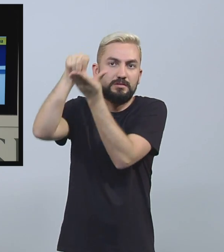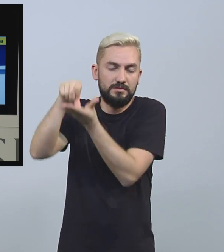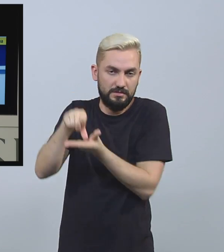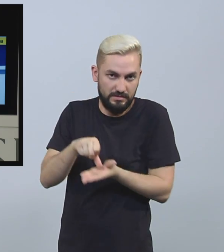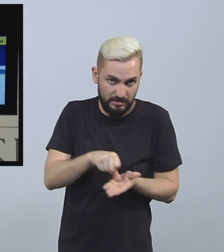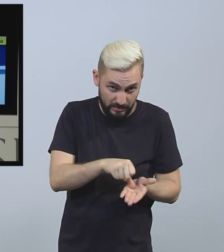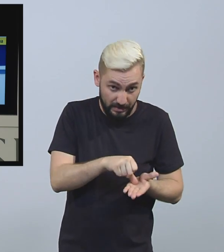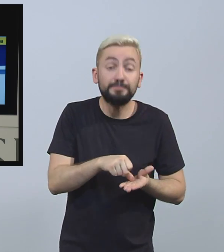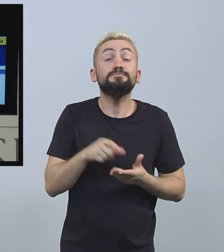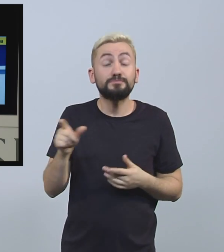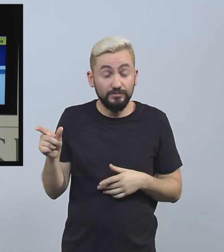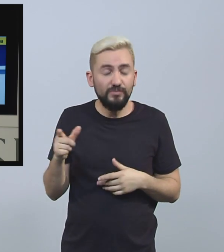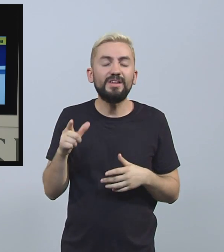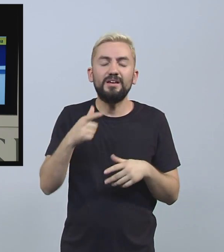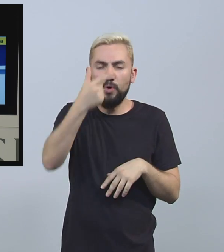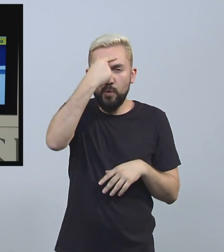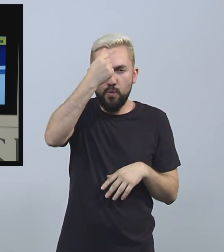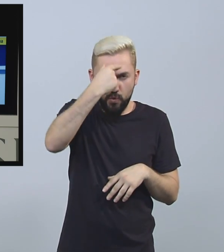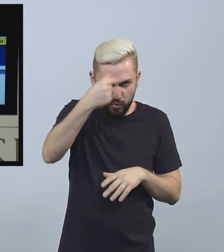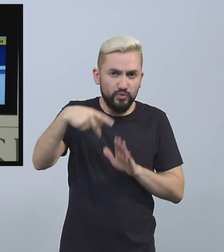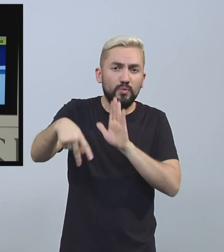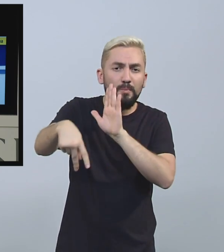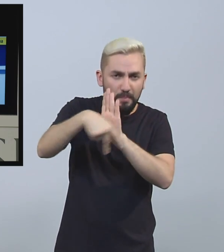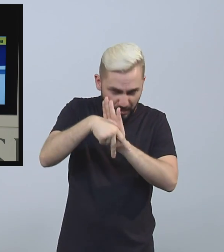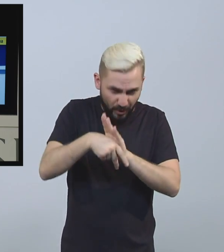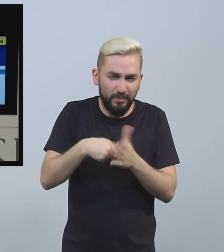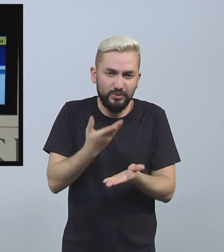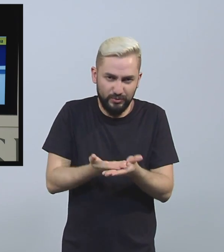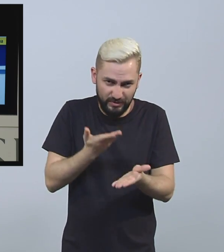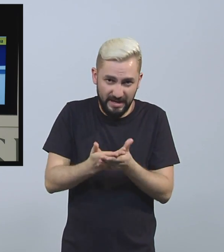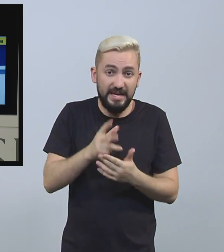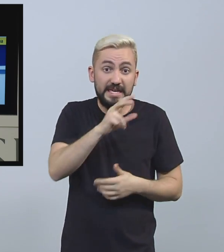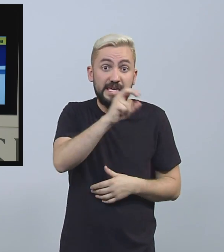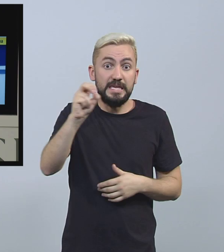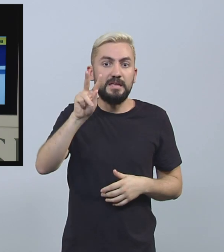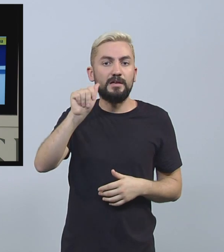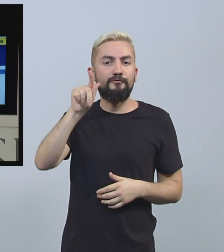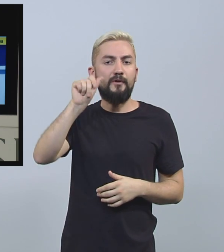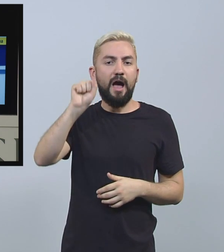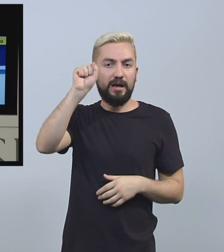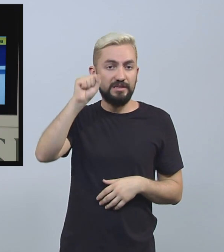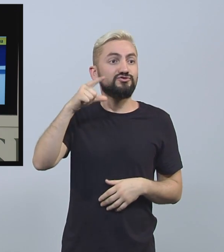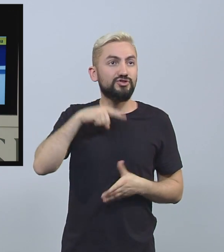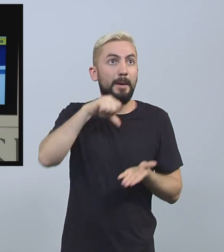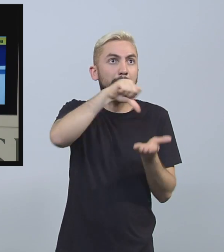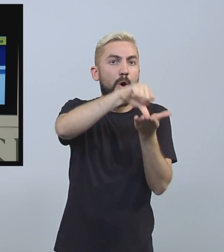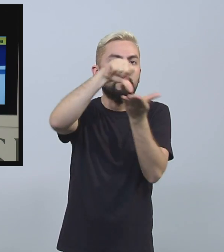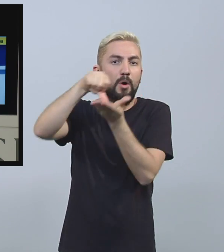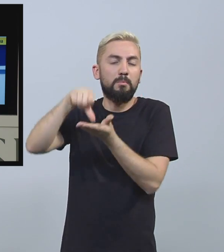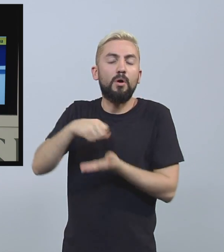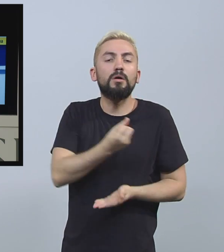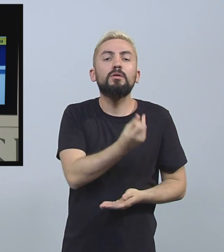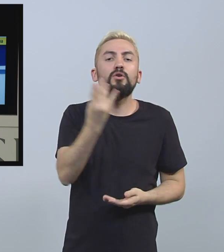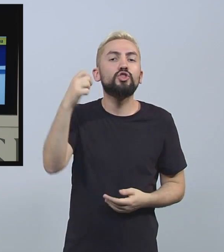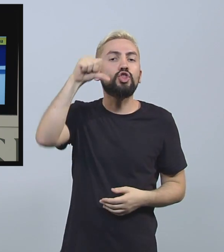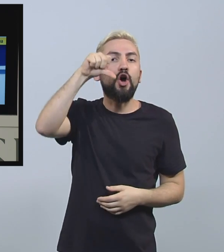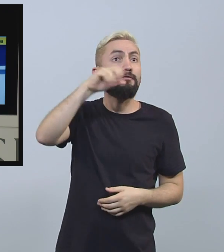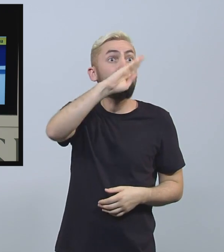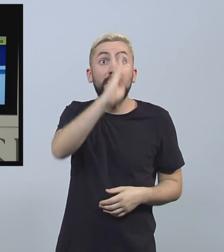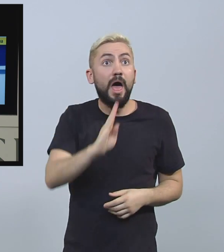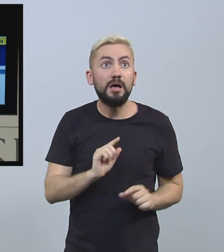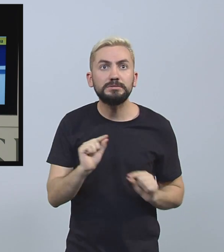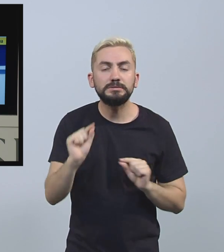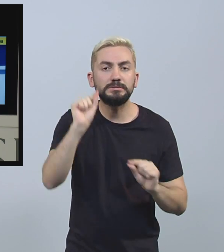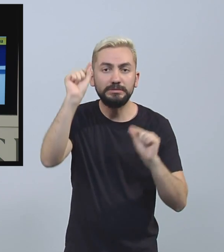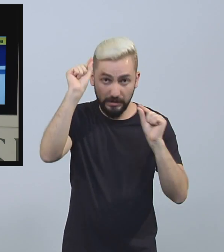disponibilizou 500 vagas que foram distribuídas em 9 polos espalhados por todo o Brasil. Essa foi